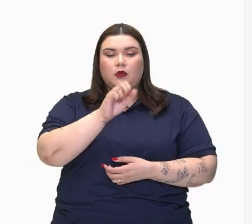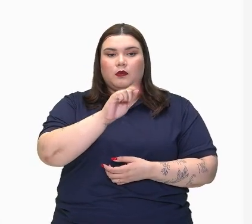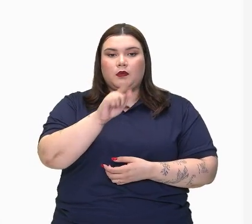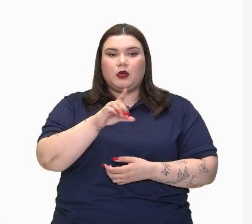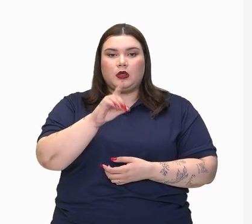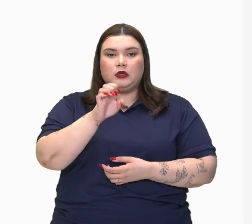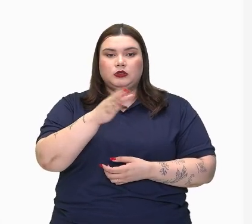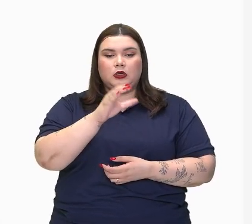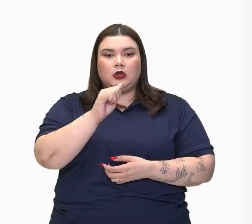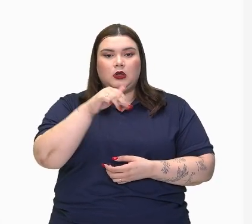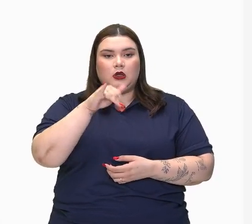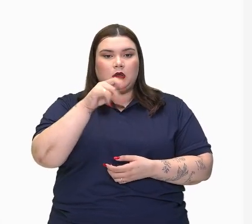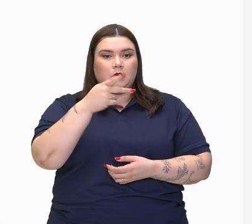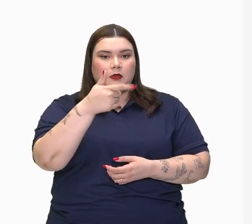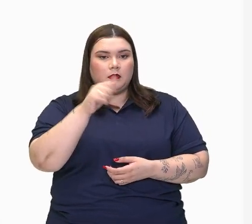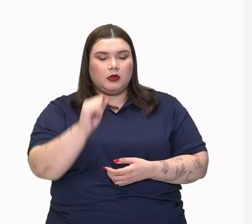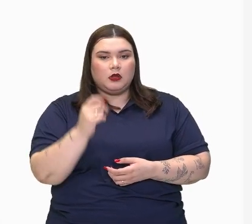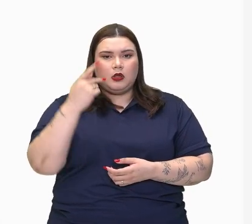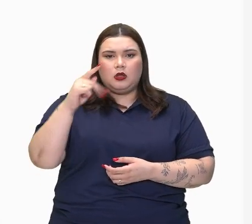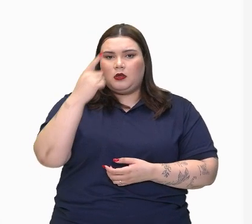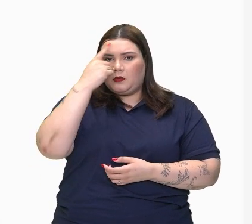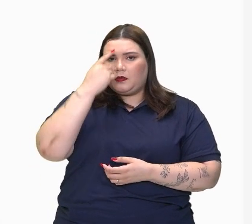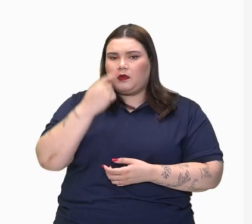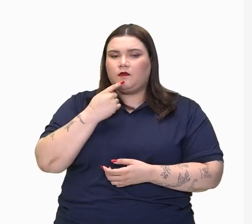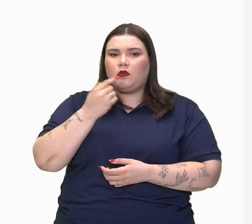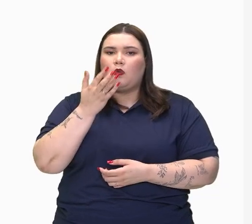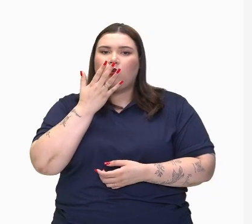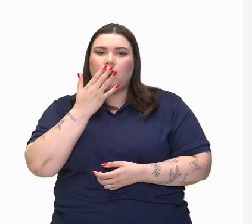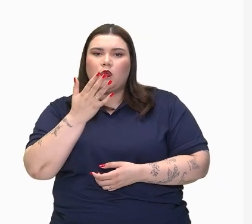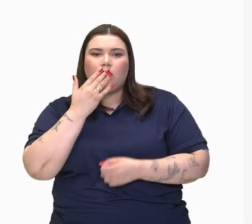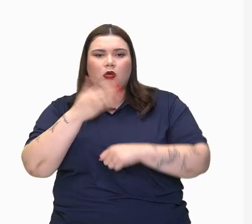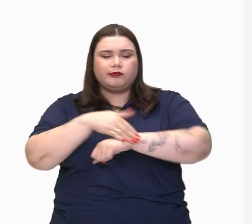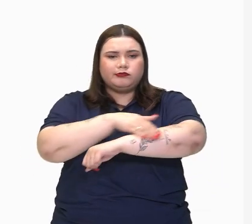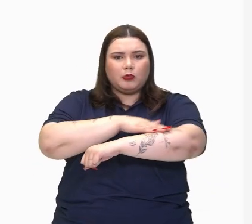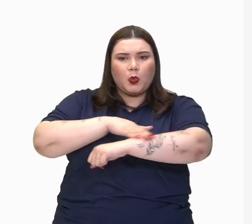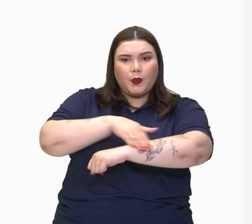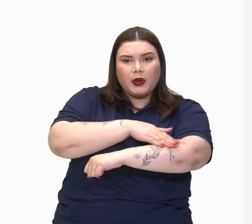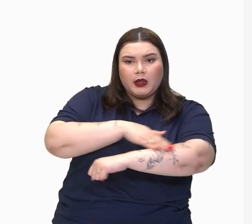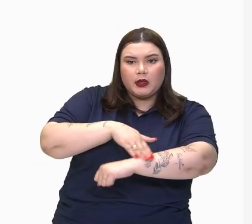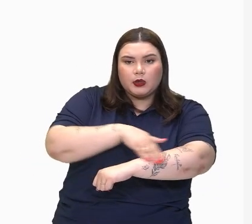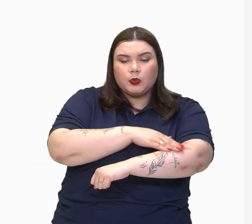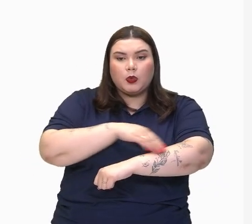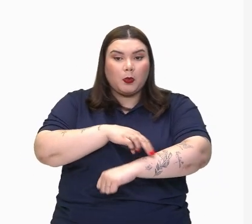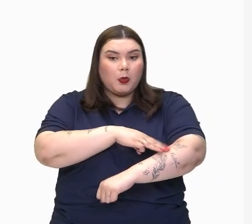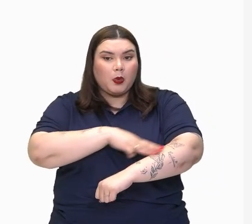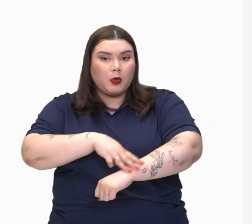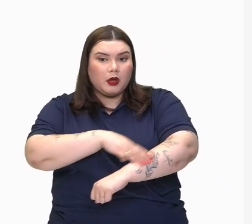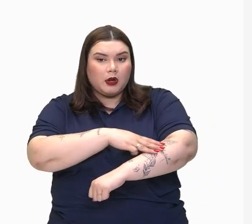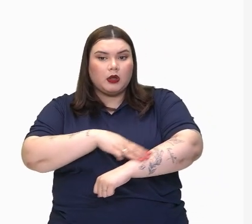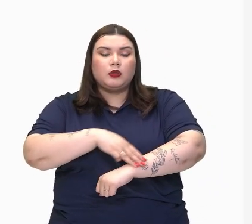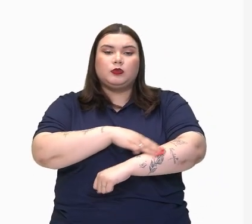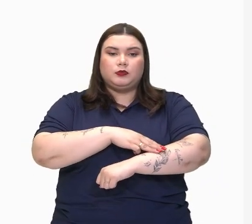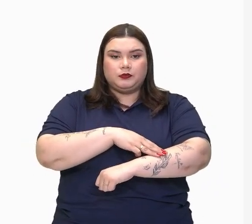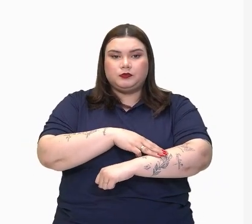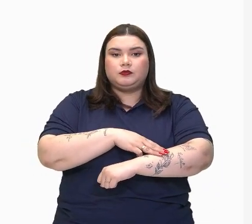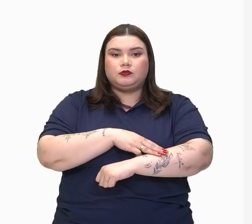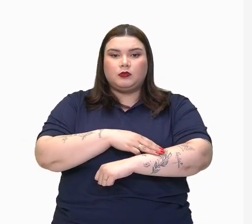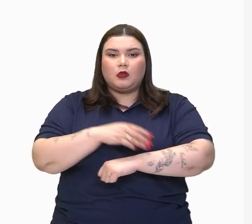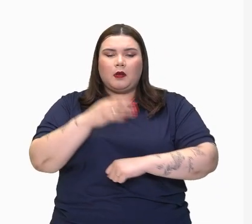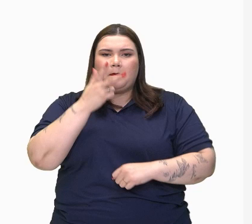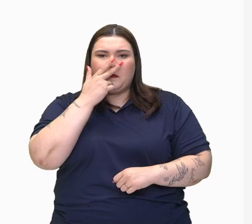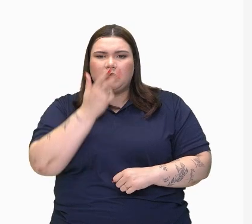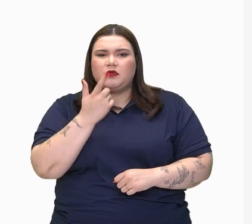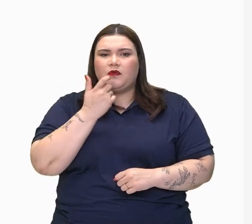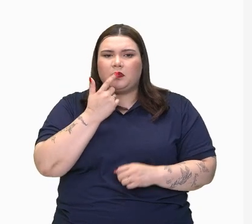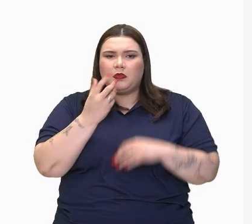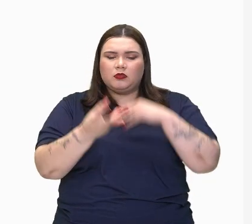feição deles é serem pardos, perceba que eu estou começando a descrever, maneira de avermelhados,